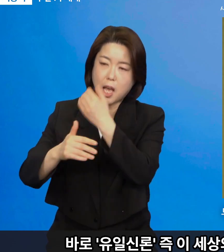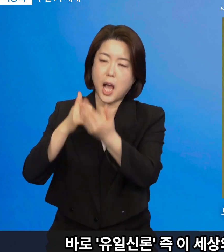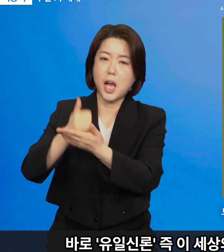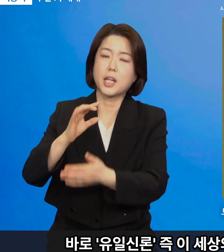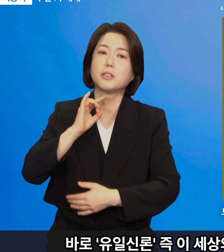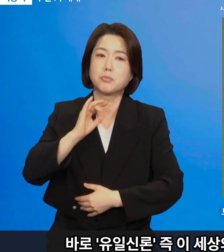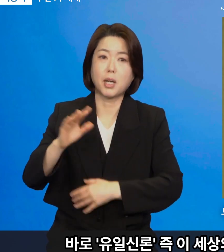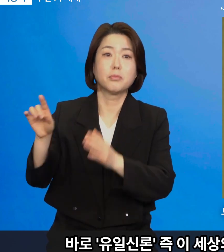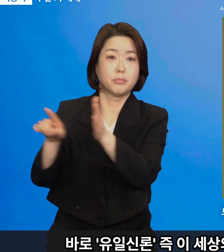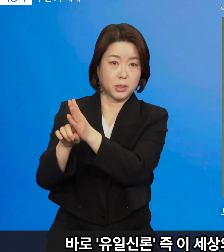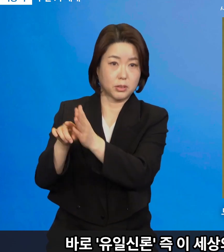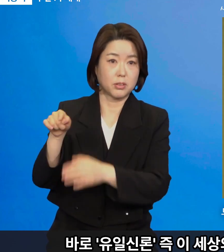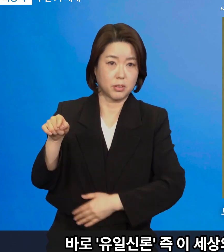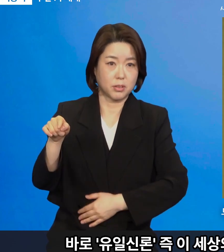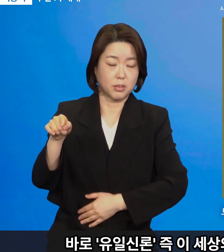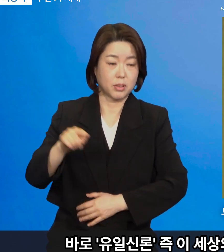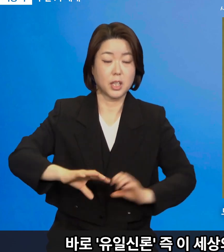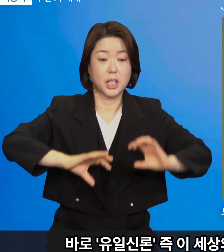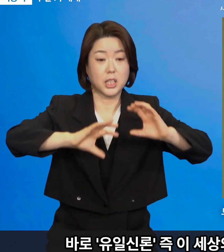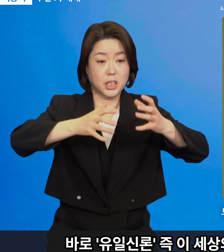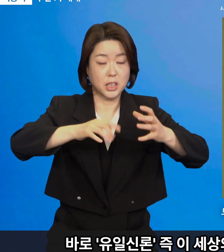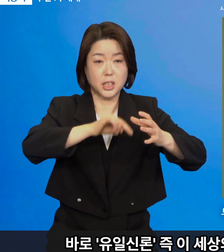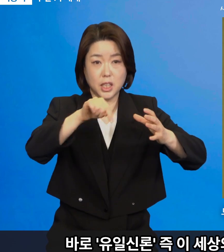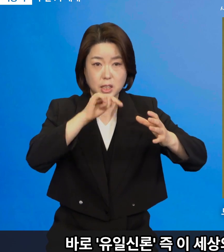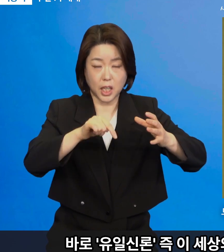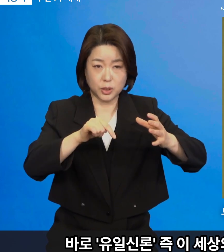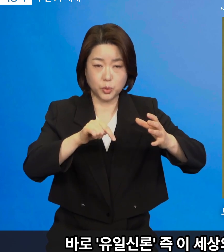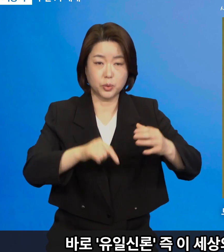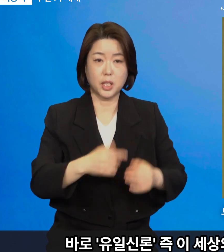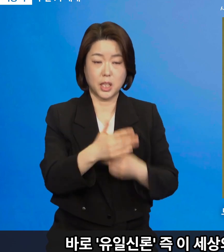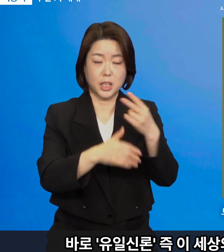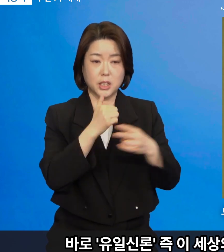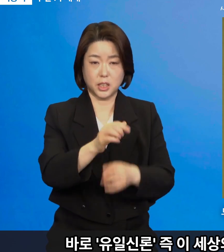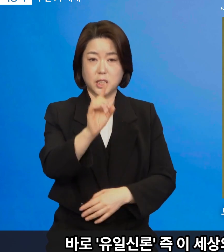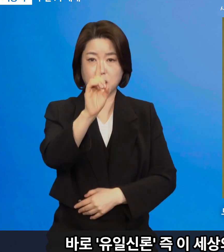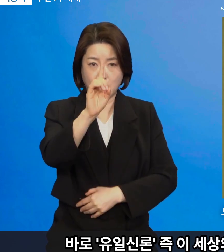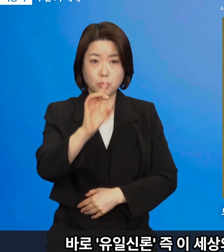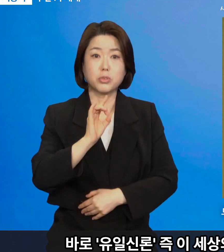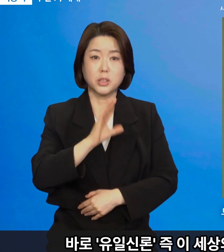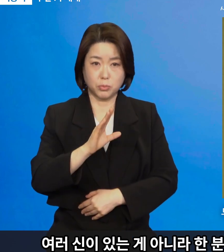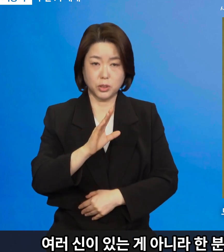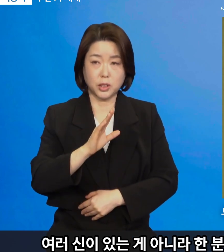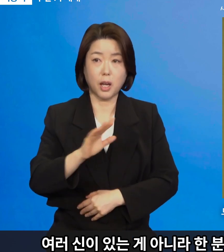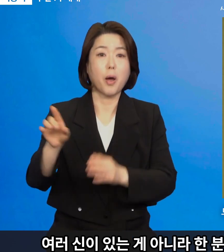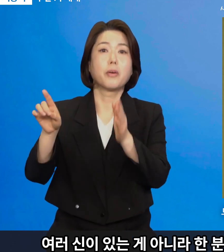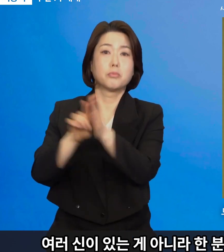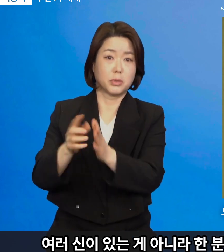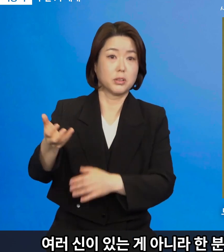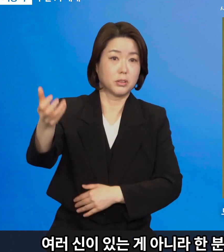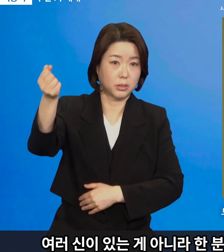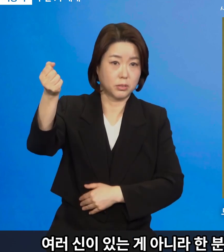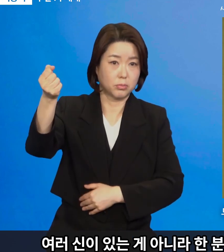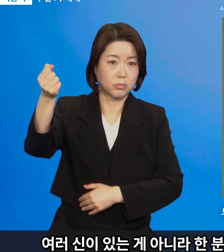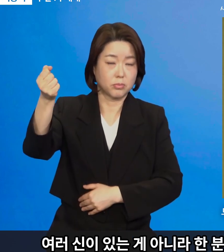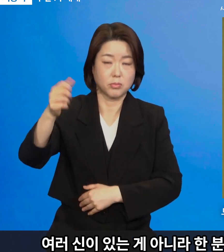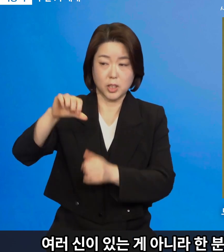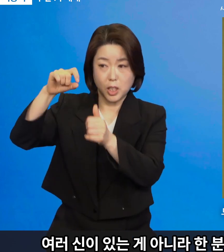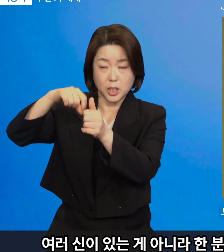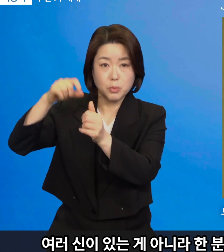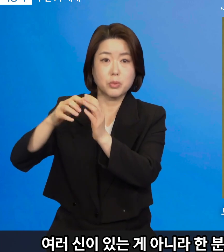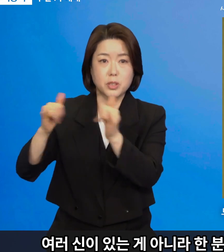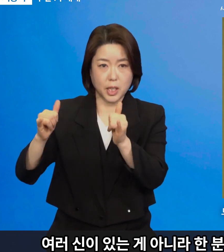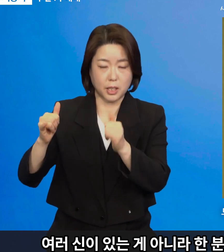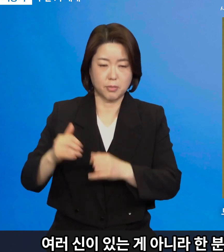유일신론, 즉 이 세상의 신은 한 분밖에 없다. 여러 신이 있는 게 아니라 한